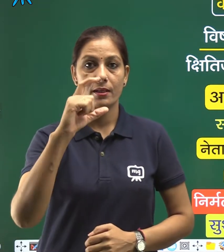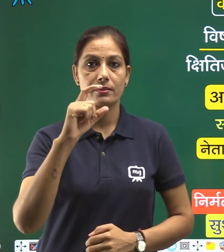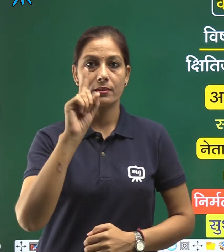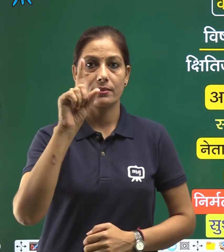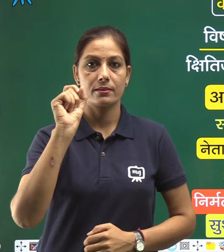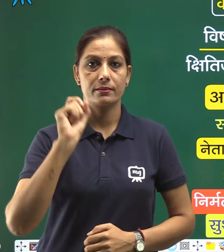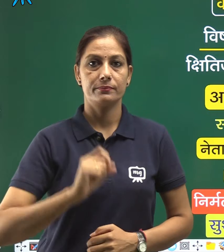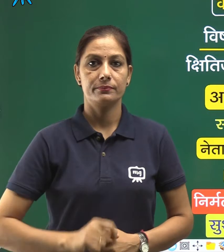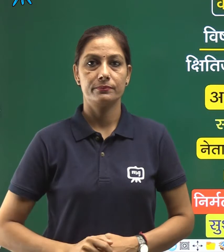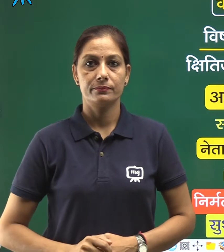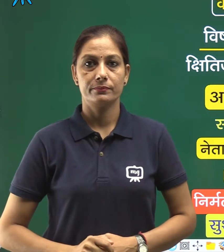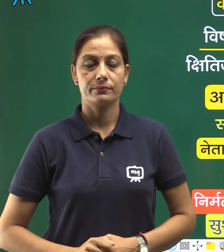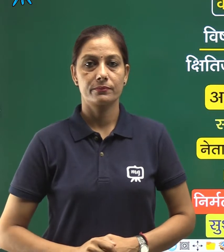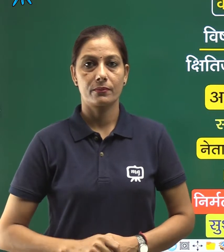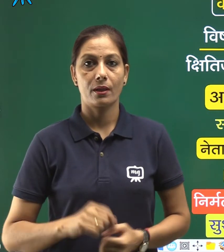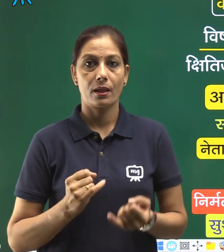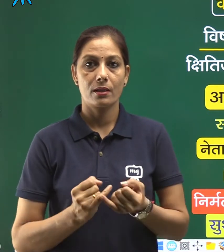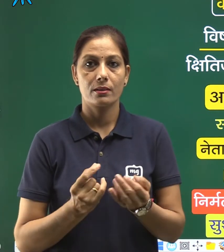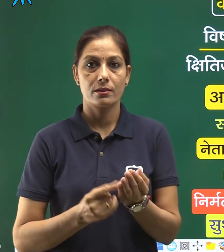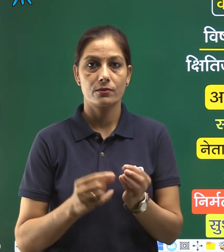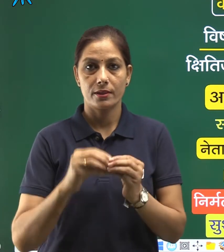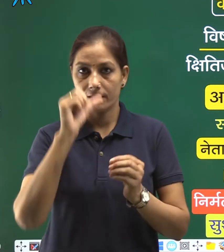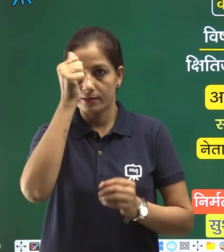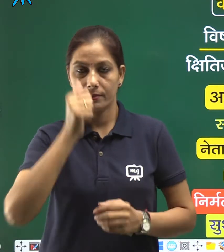की हिंदी विषय की